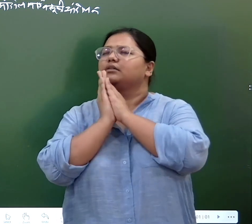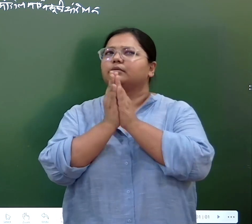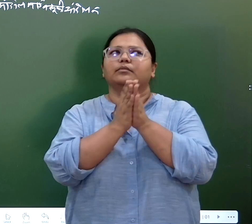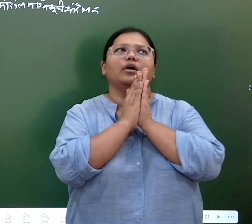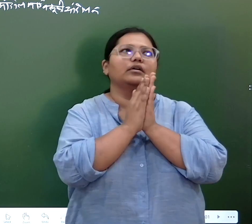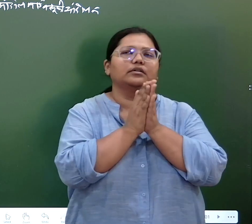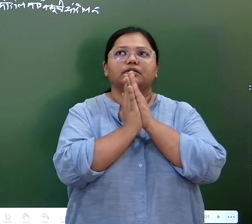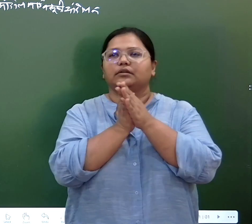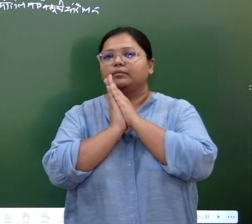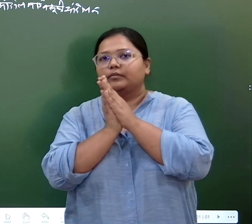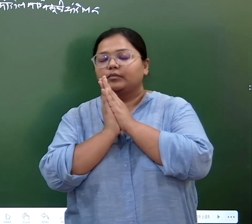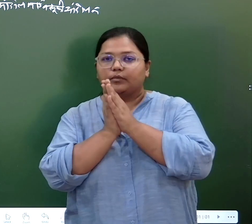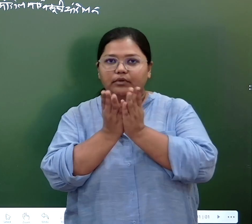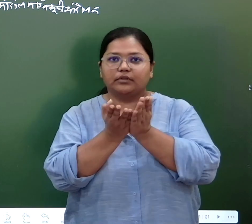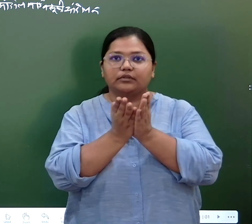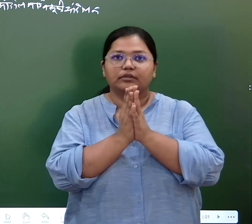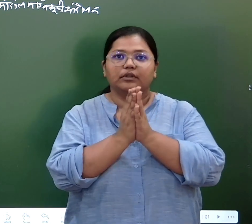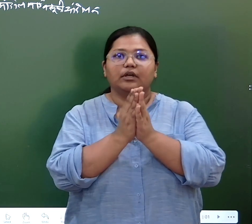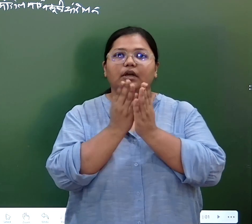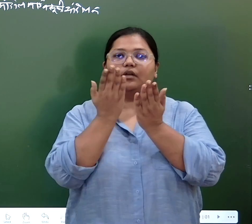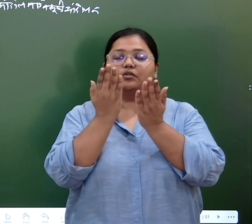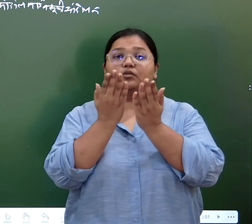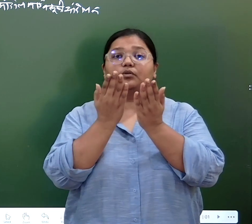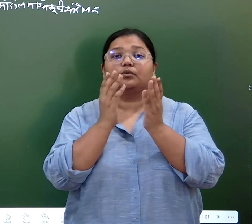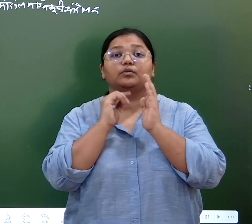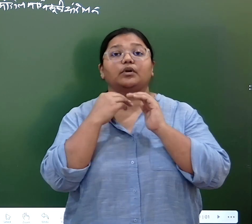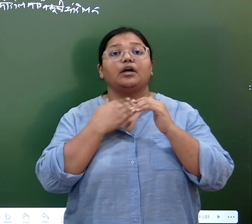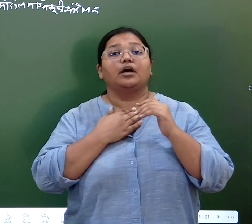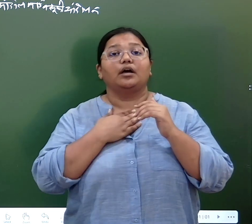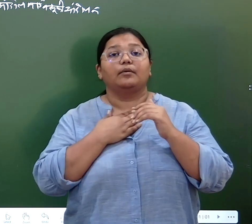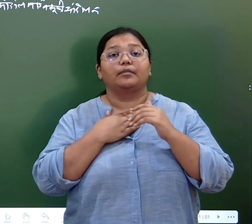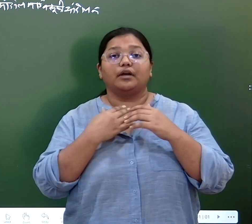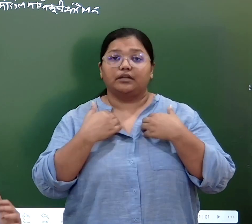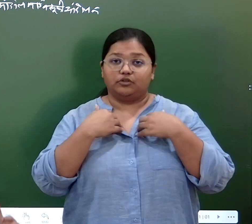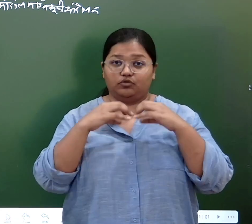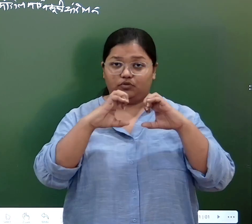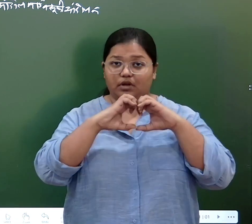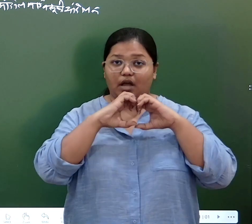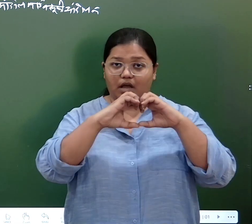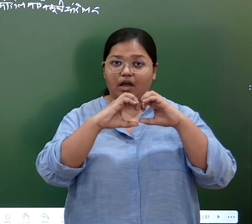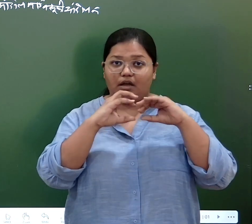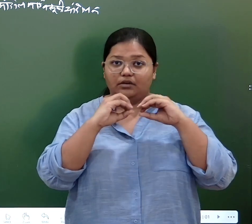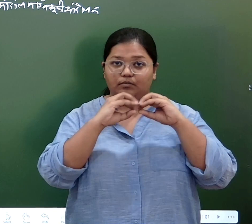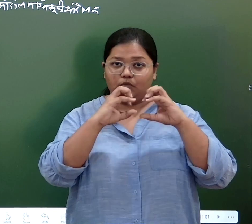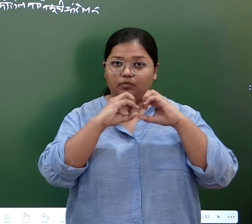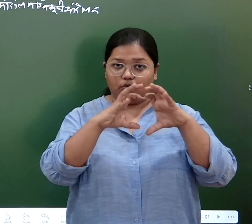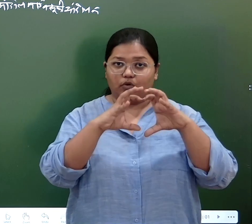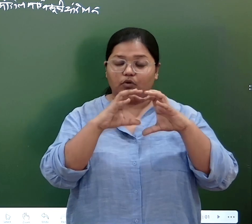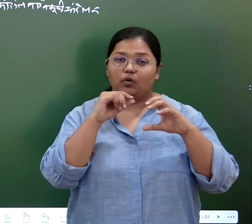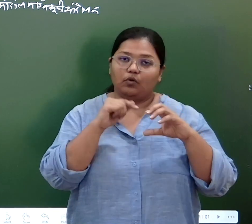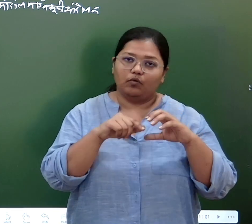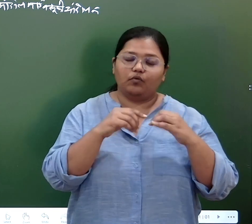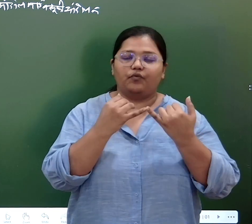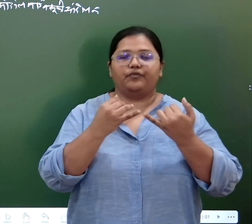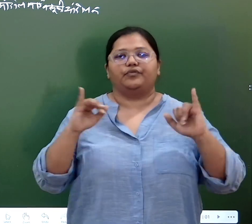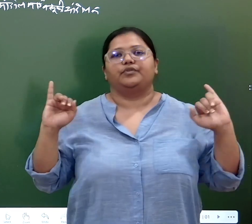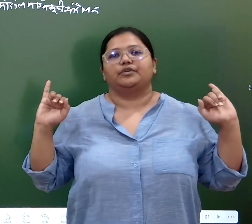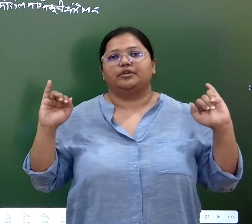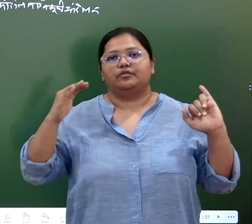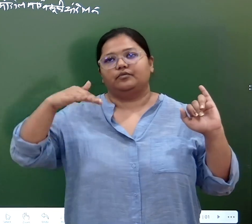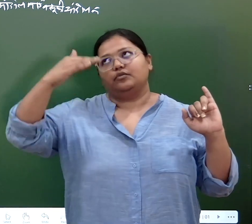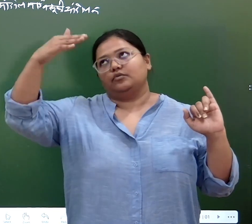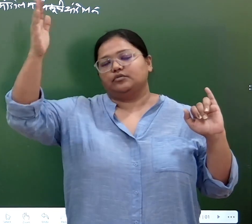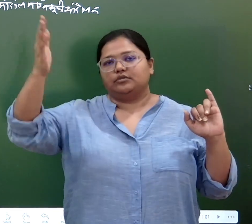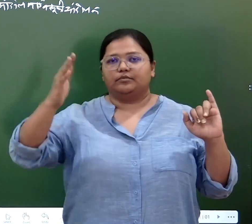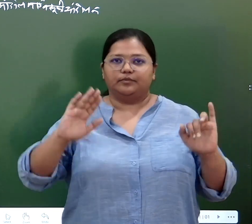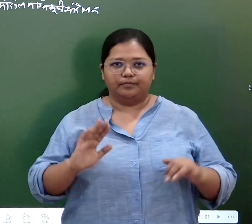भगवान की भक्ति में लीन हो तो आपकी आत्मा को मुक्ति होगा। तो इस तरीके से अलग अलग संतों ने जो है वो अलग अलग